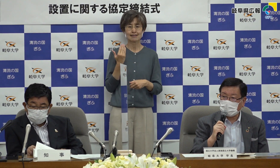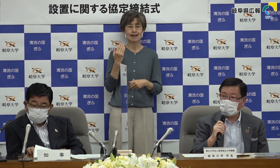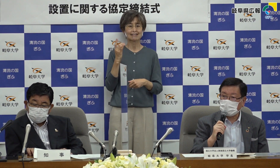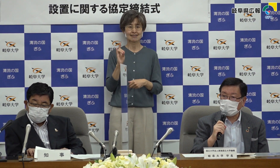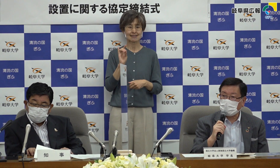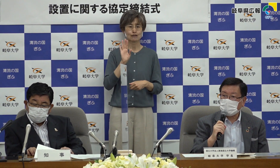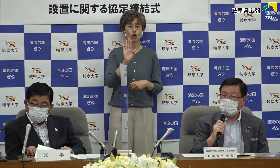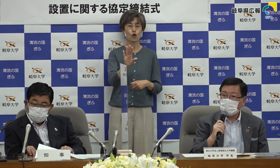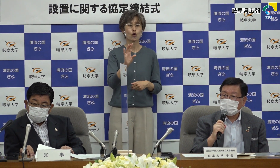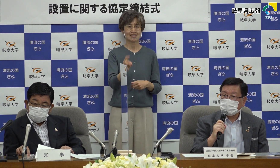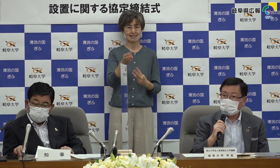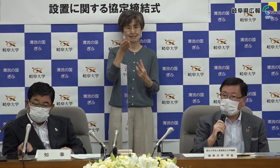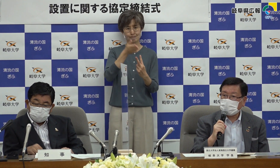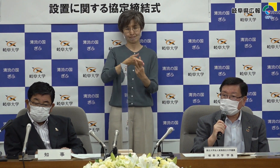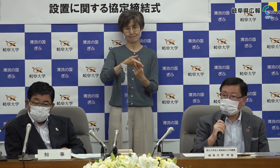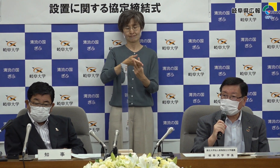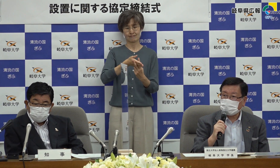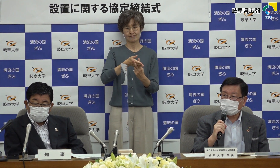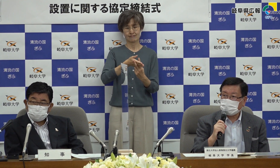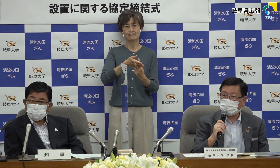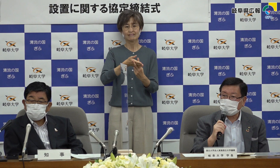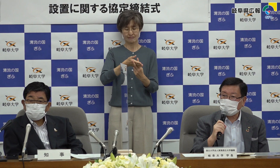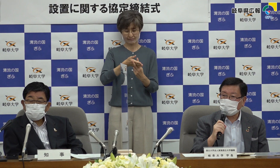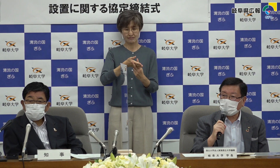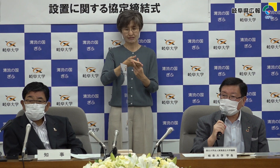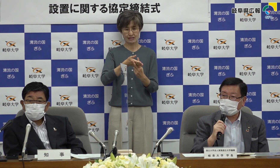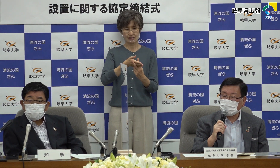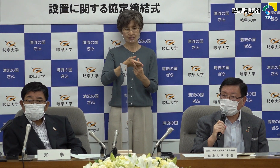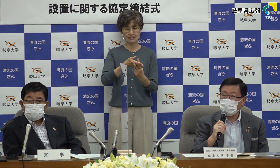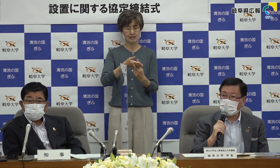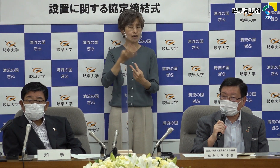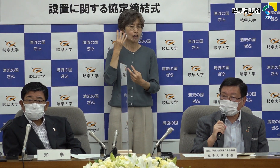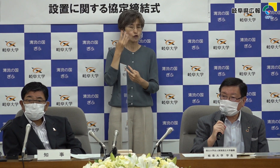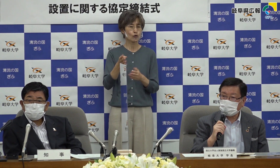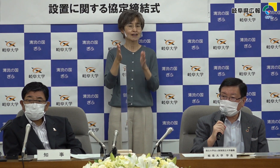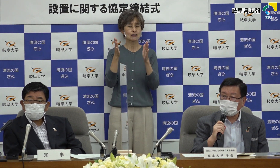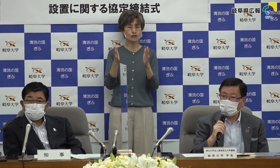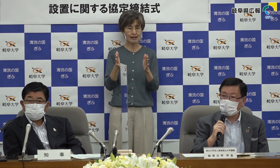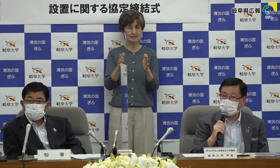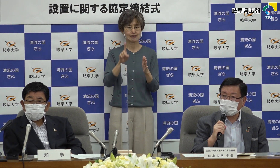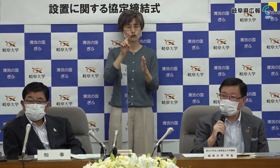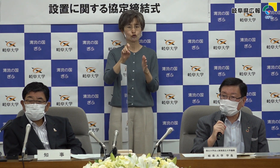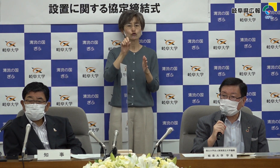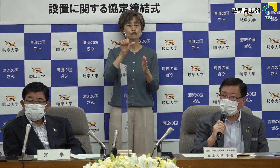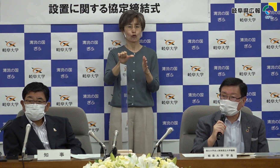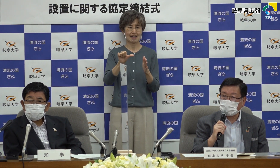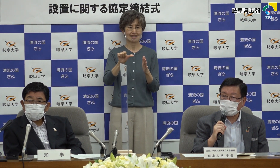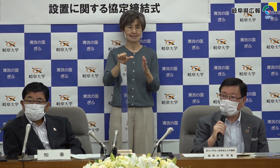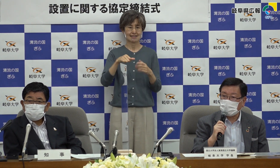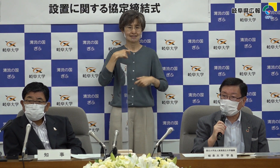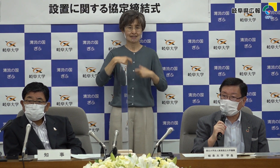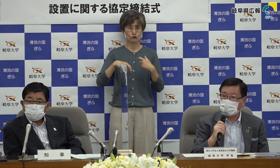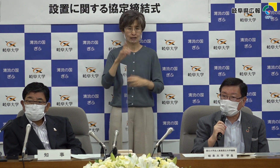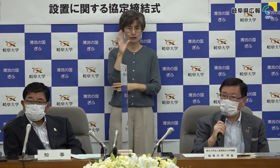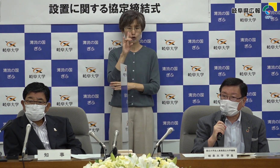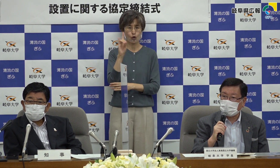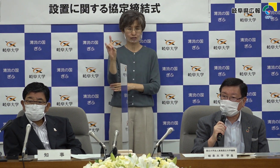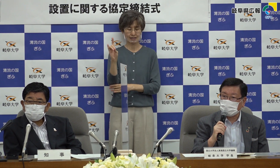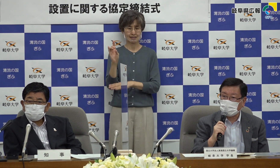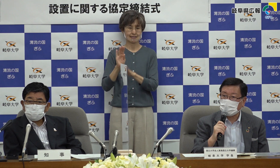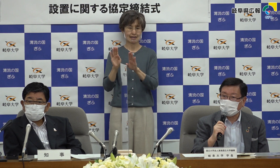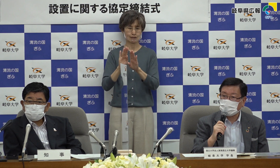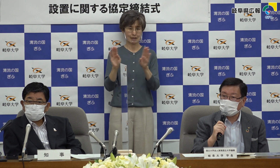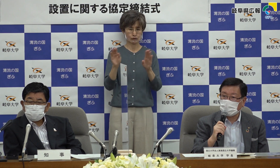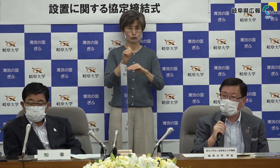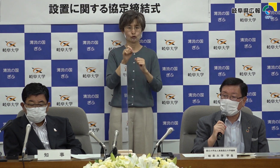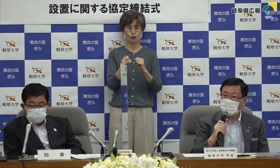て、半期4ヶ月間で15回の学生に対する講義が行われるのが基